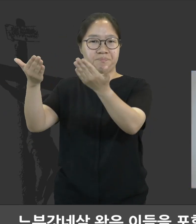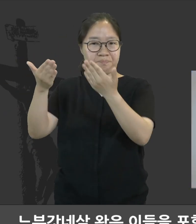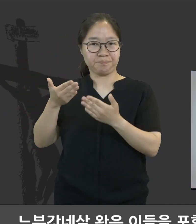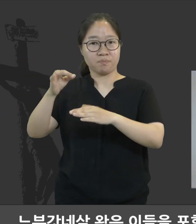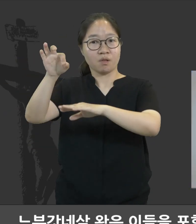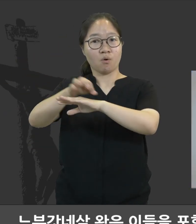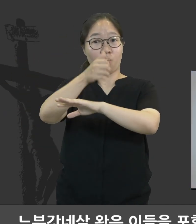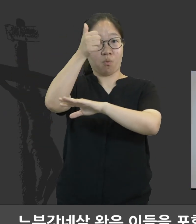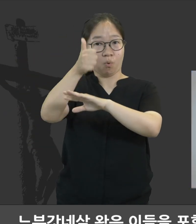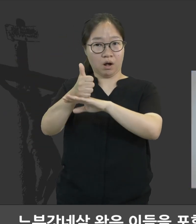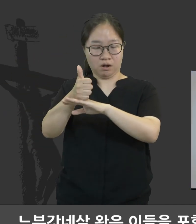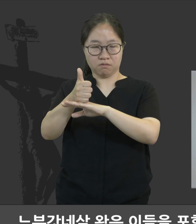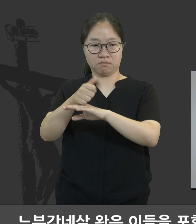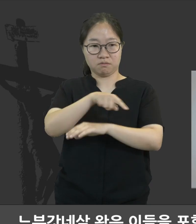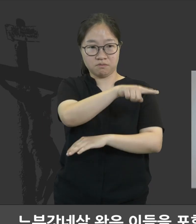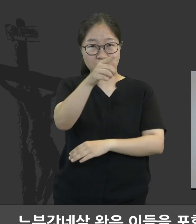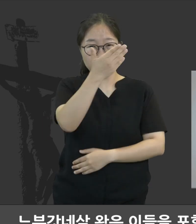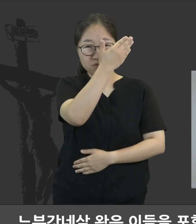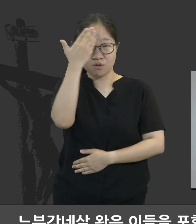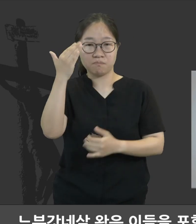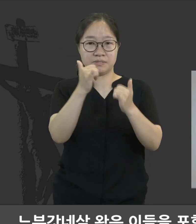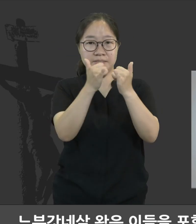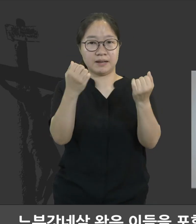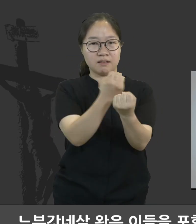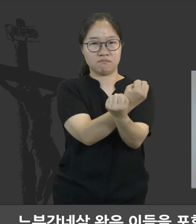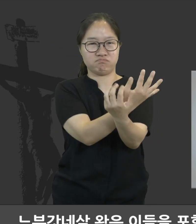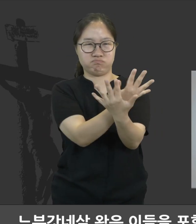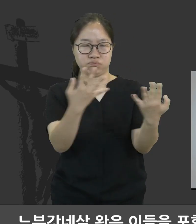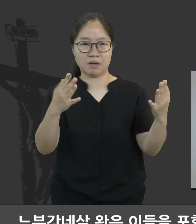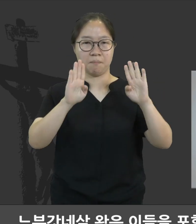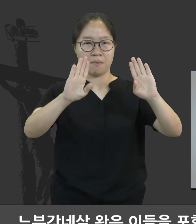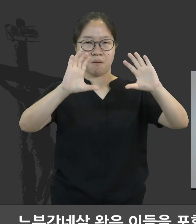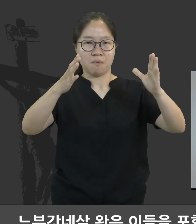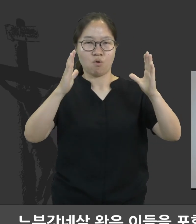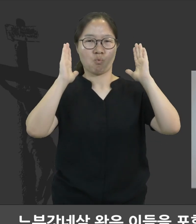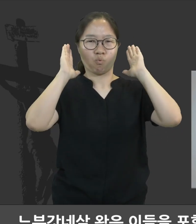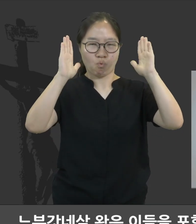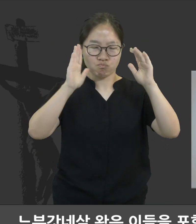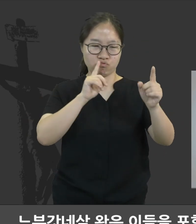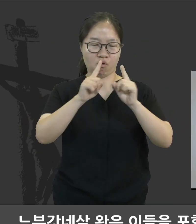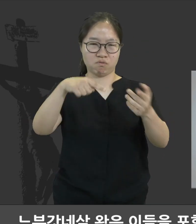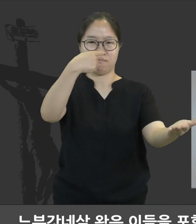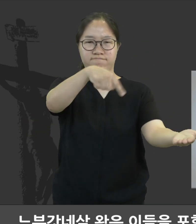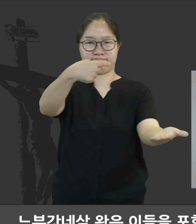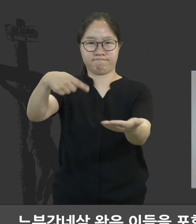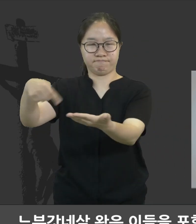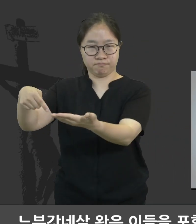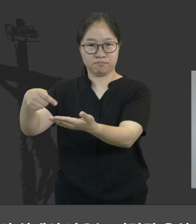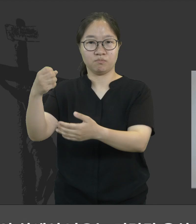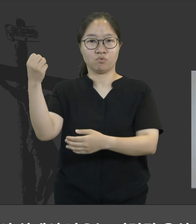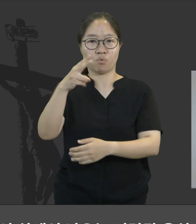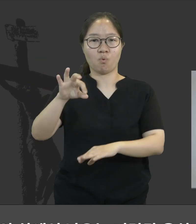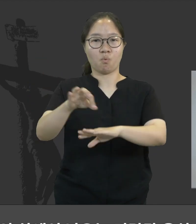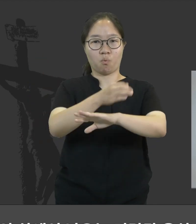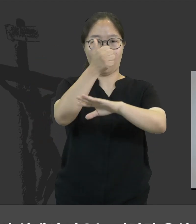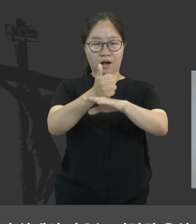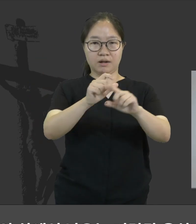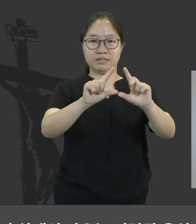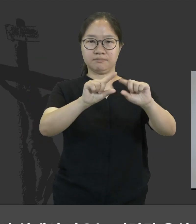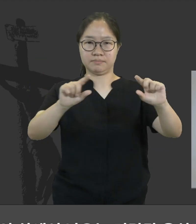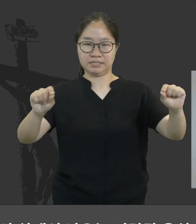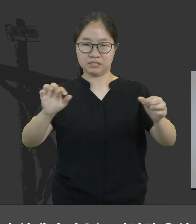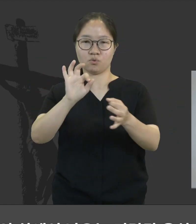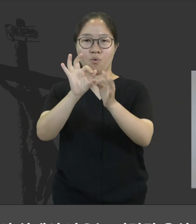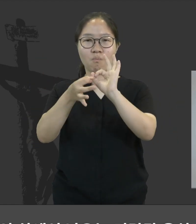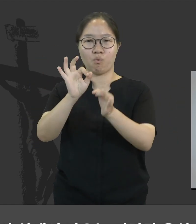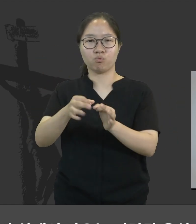이들을 포함한 몇몇 젊은이들에게 바벨론의 학문과 언어를 배우게 하고 왕의 상에서 나오는 지정된